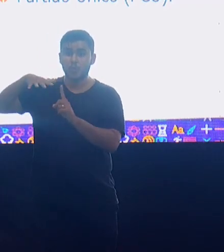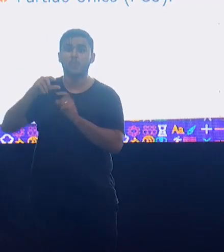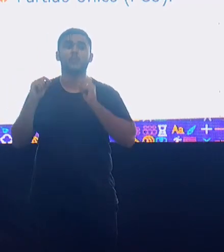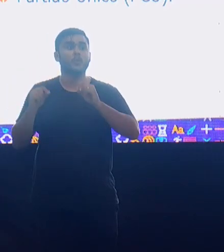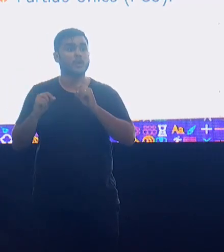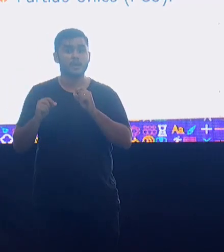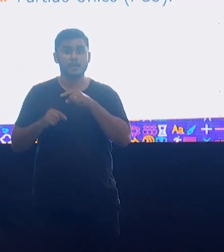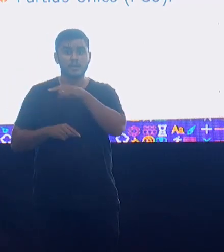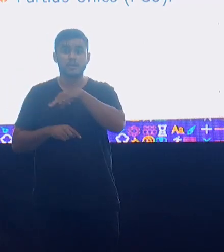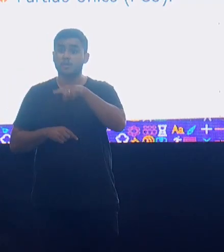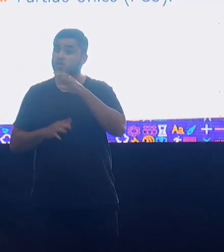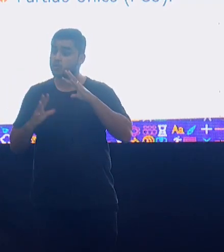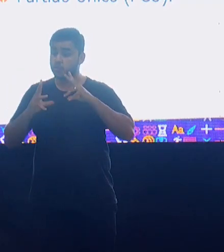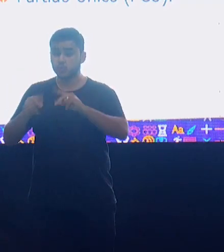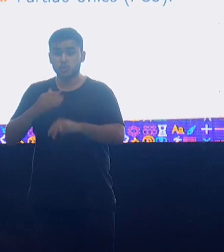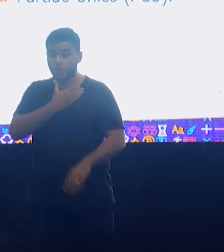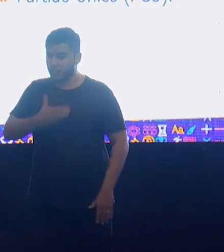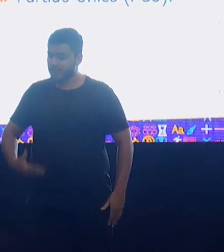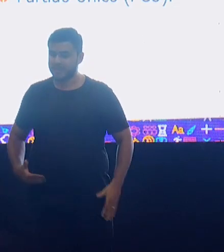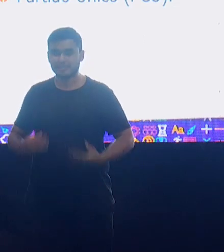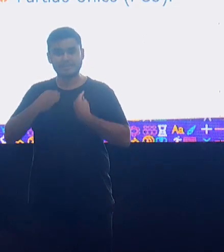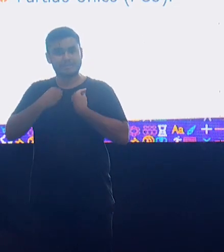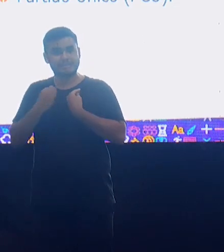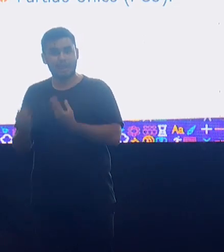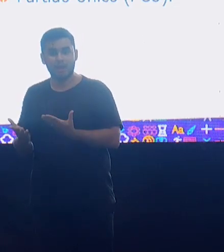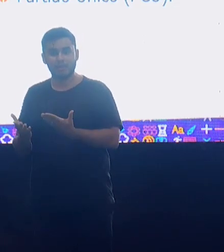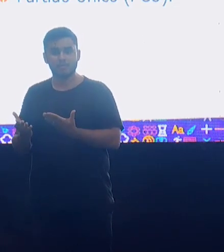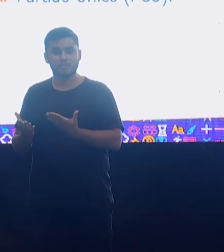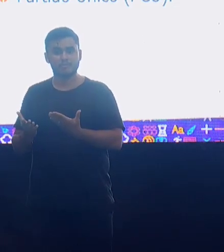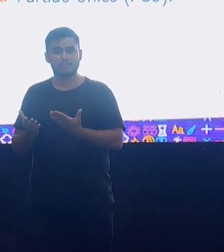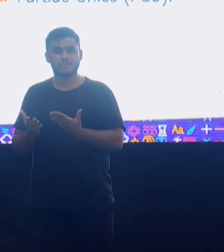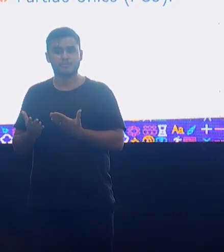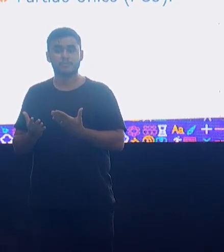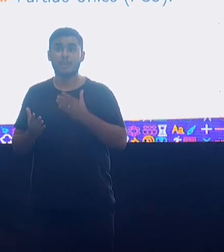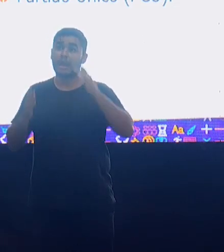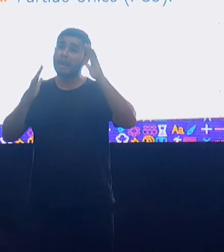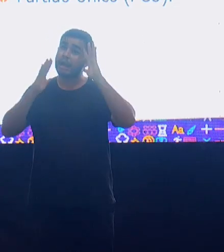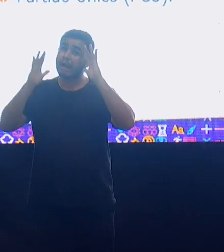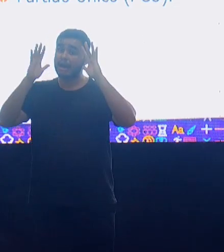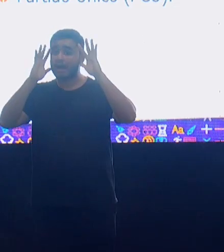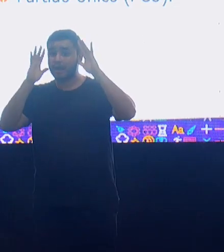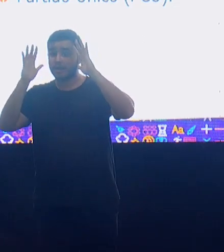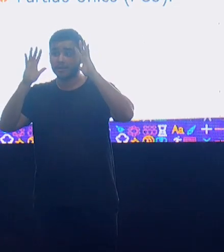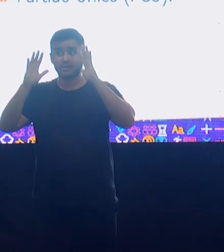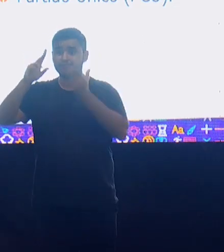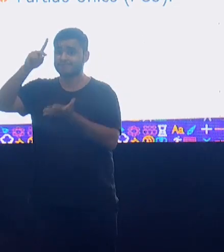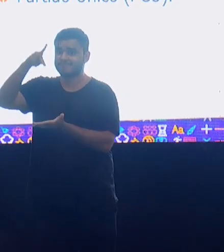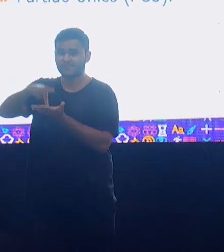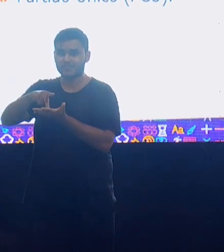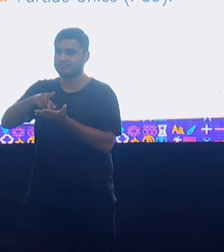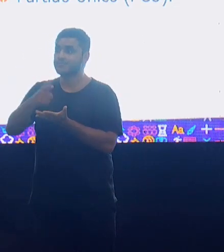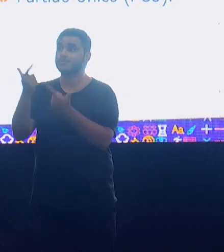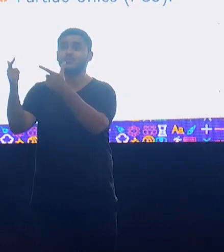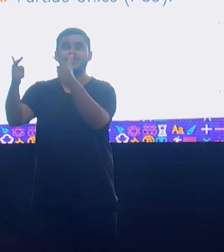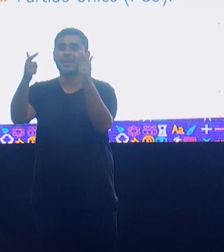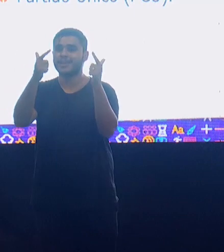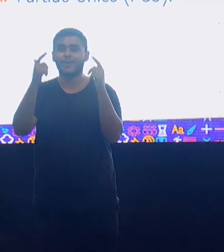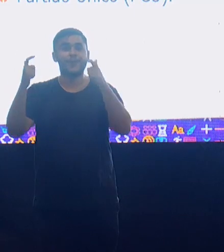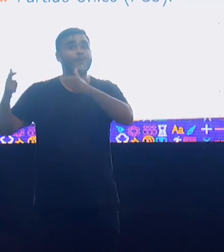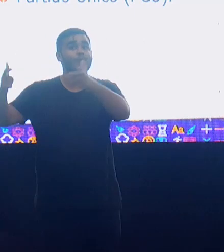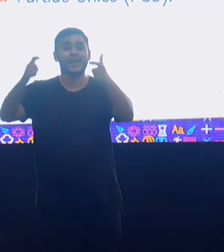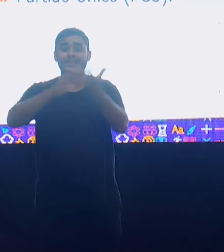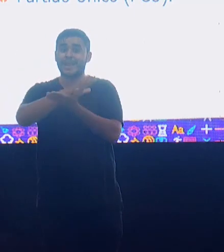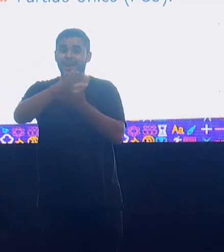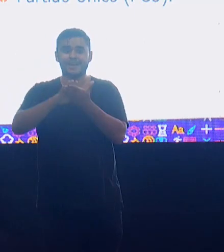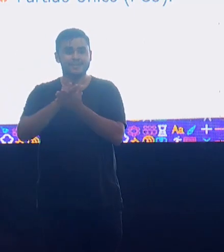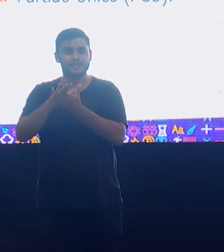nunca funcionou, a gente não tem dimensão. Isso é só teoria. Todos os Estados que implantaram o socialismo fracassaram.